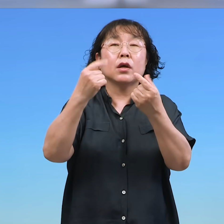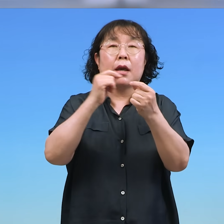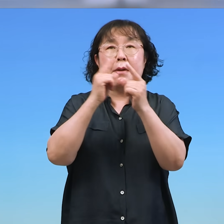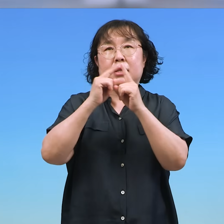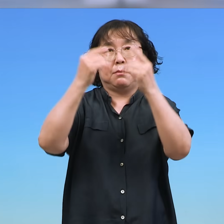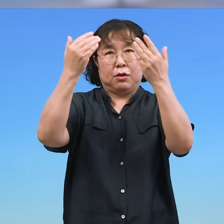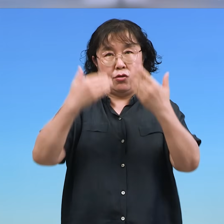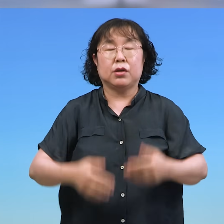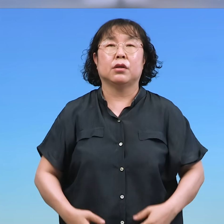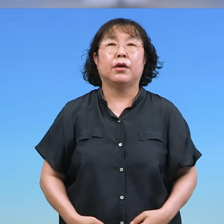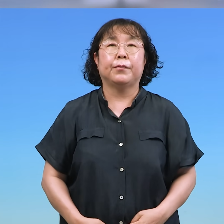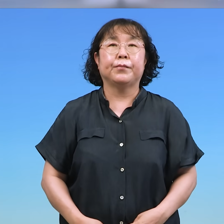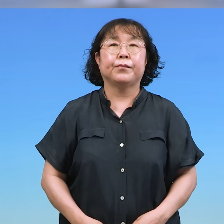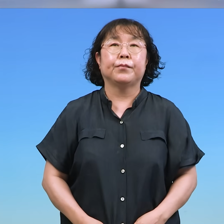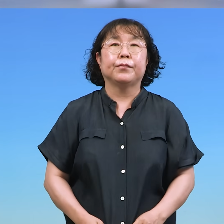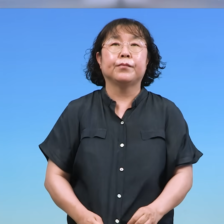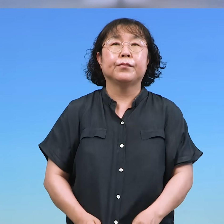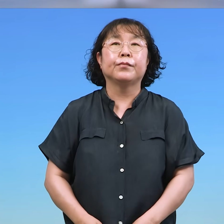길의 빛이니이다.